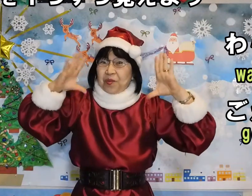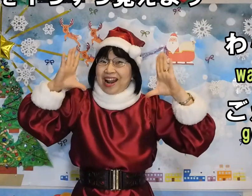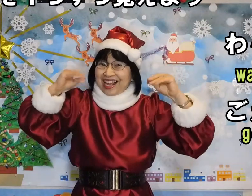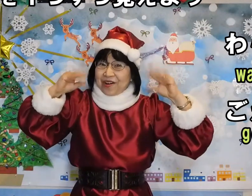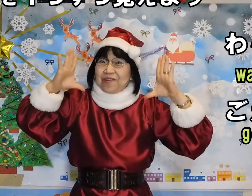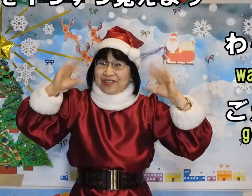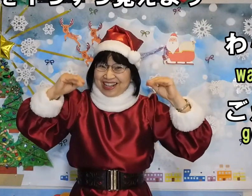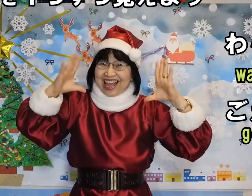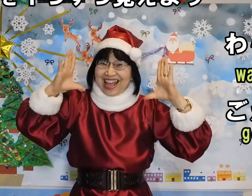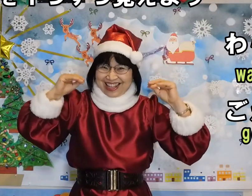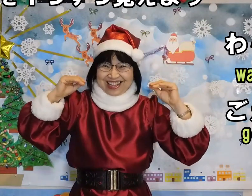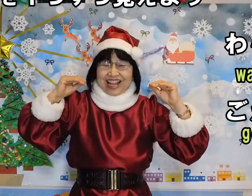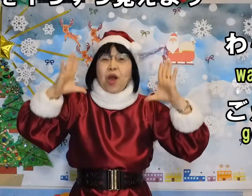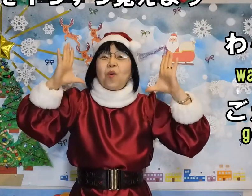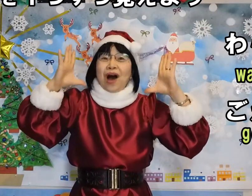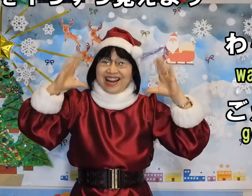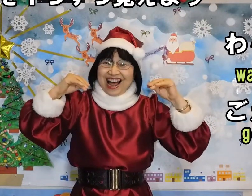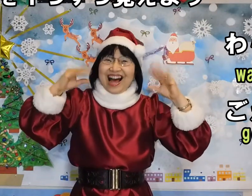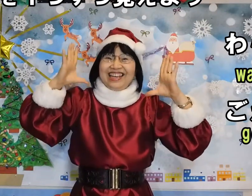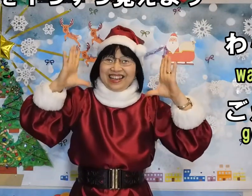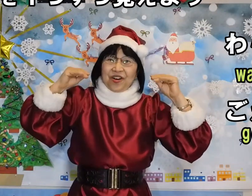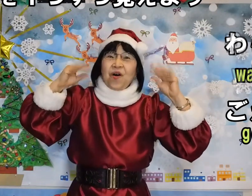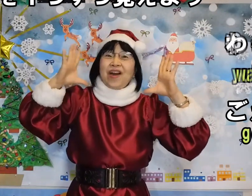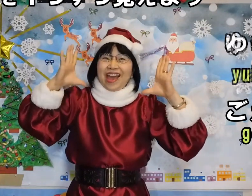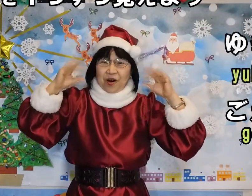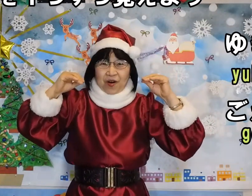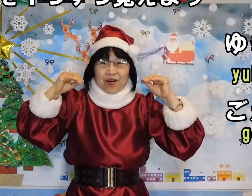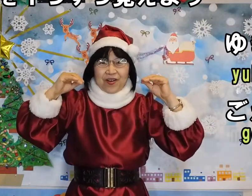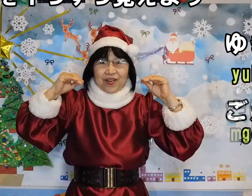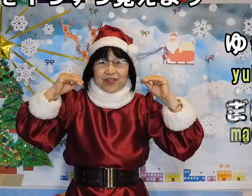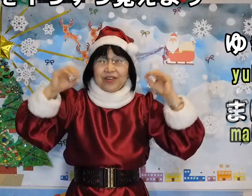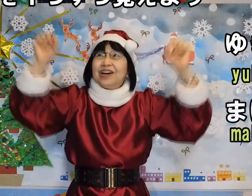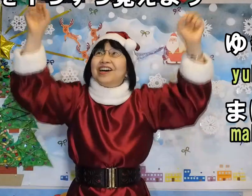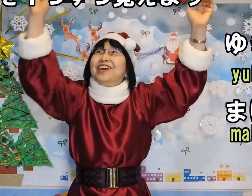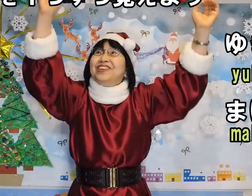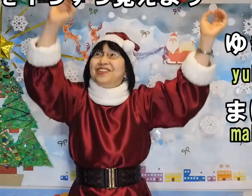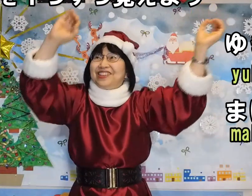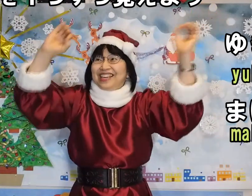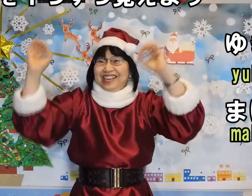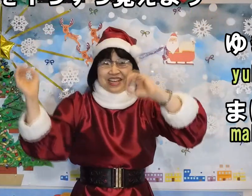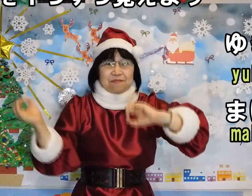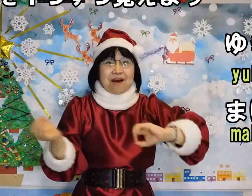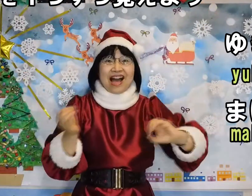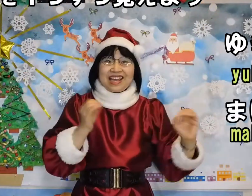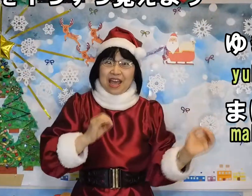笑い声はこれで、笑い声を雪に撒け